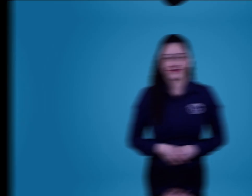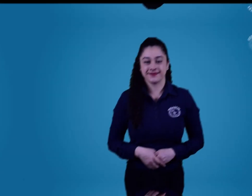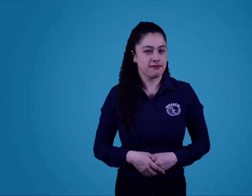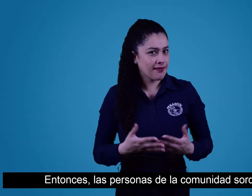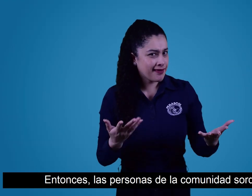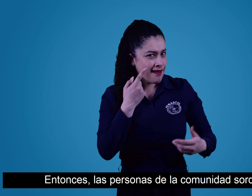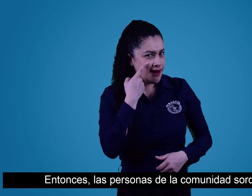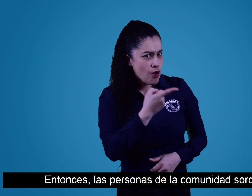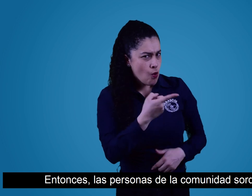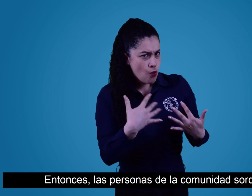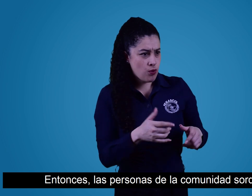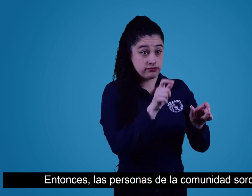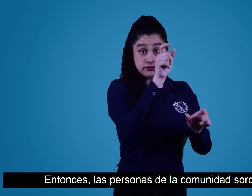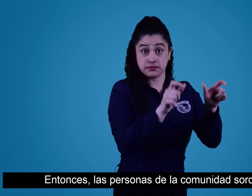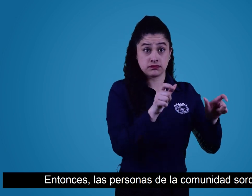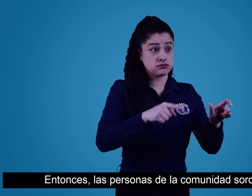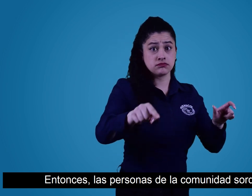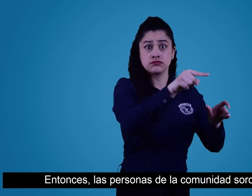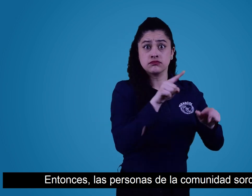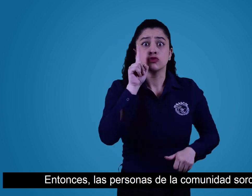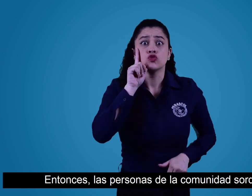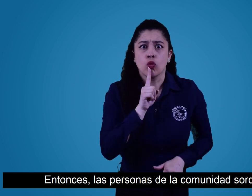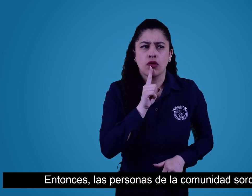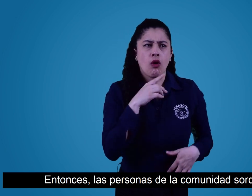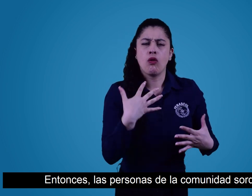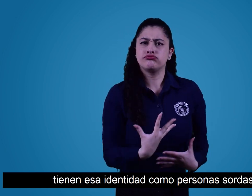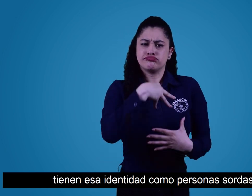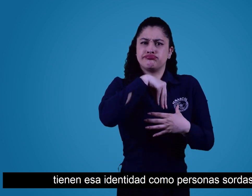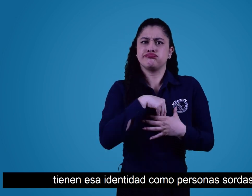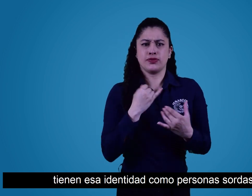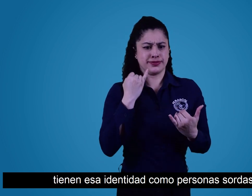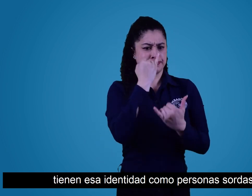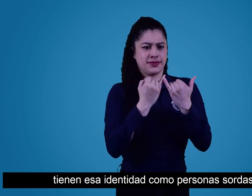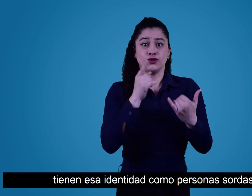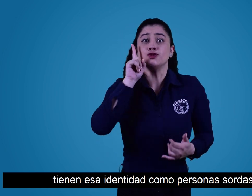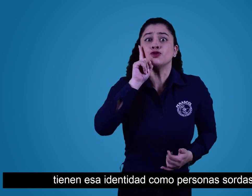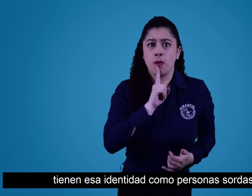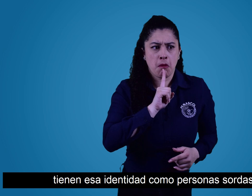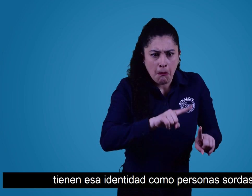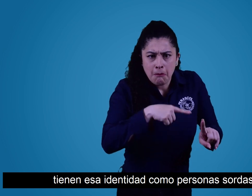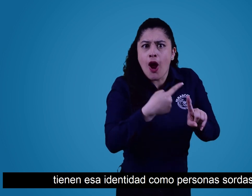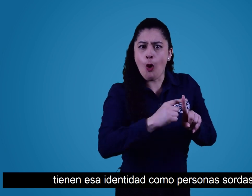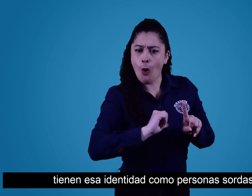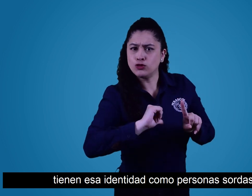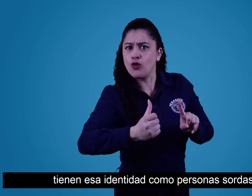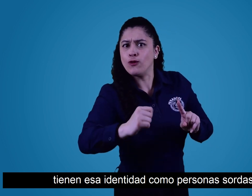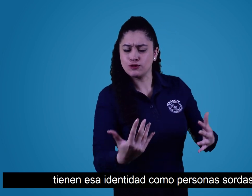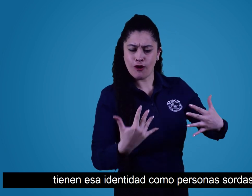Entonces, las personas de la comunidad sorda tienen esa identidad como personas sordas,